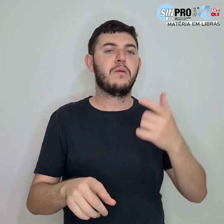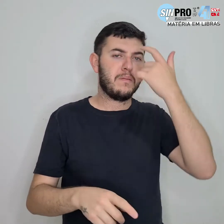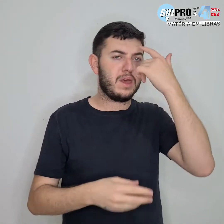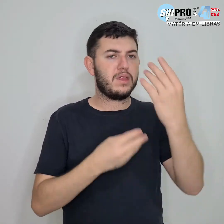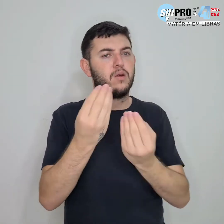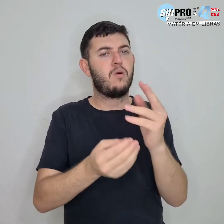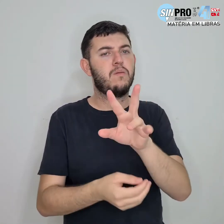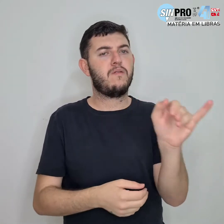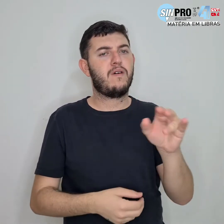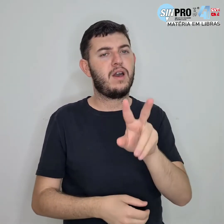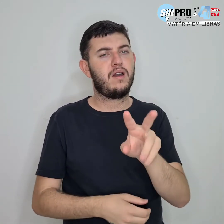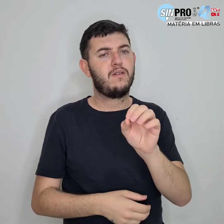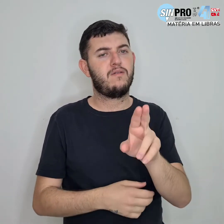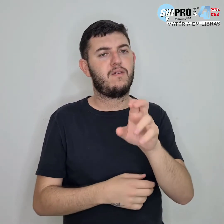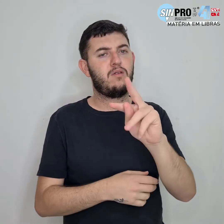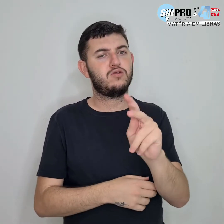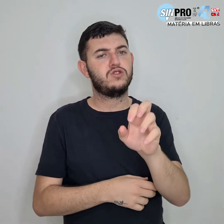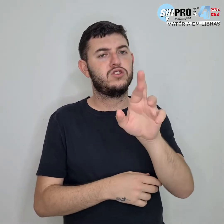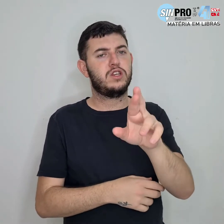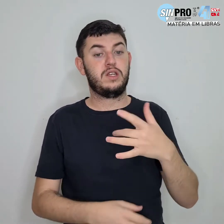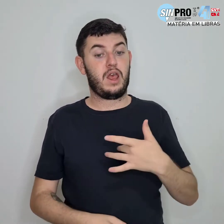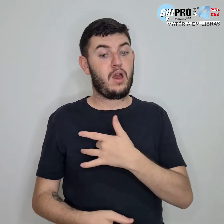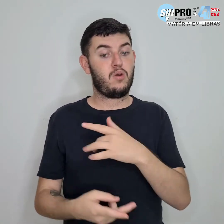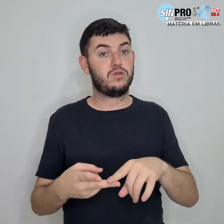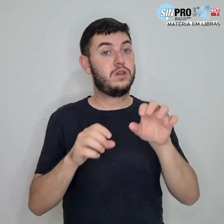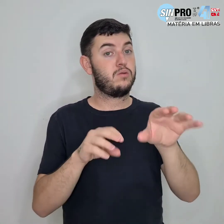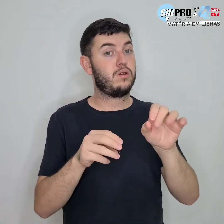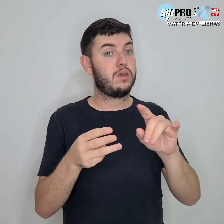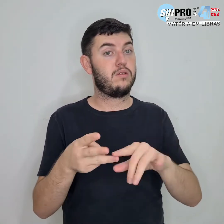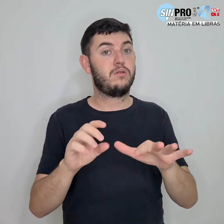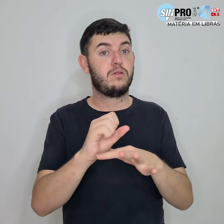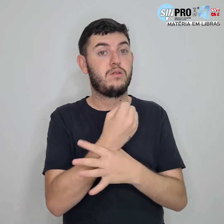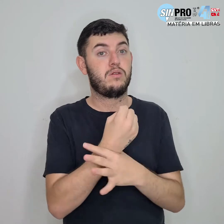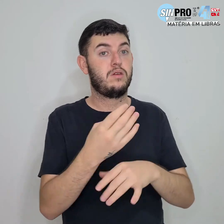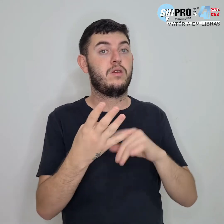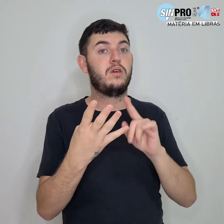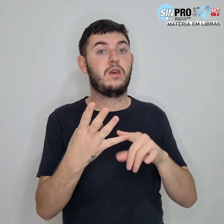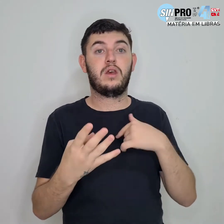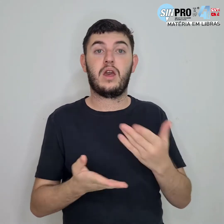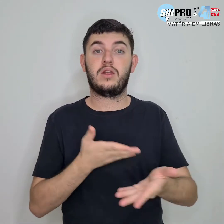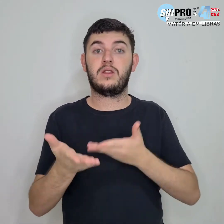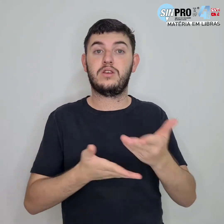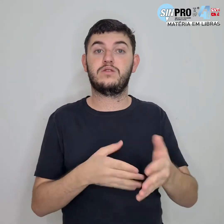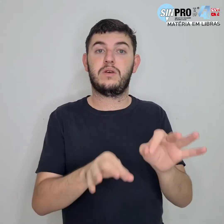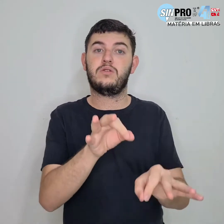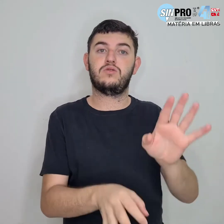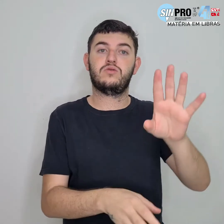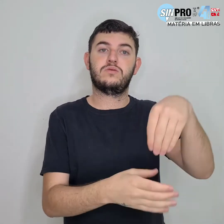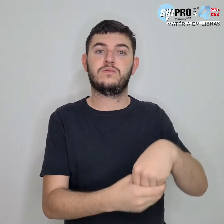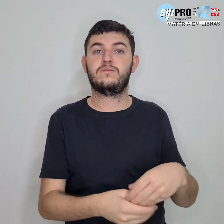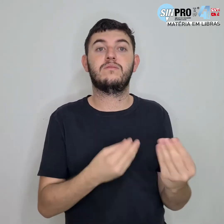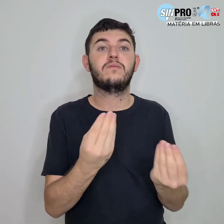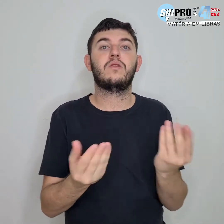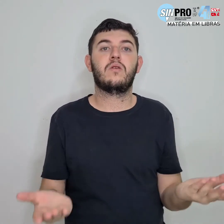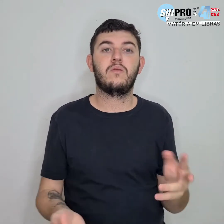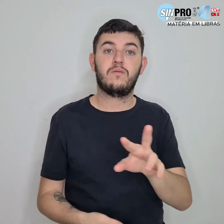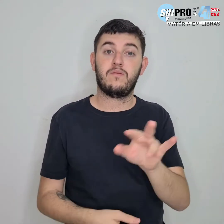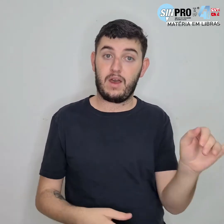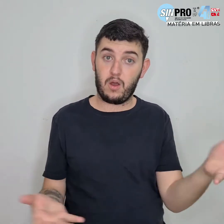para saúde, educação, segurança e atendimento jurídico. Se hoje, com a garantia